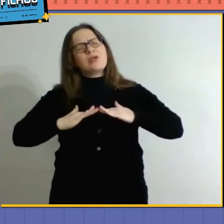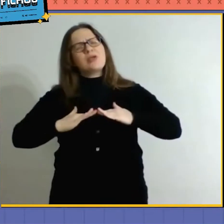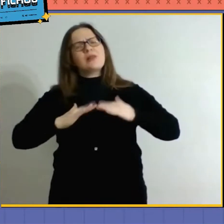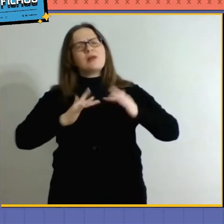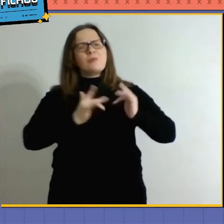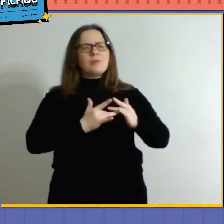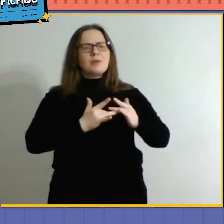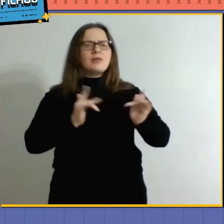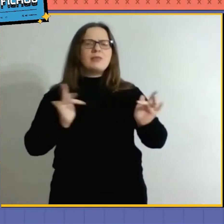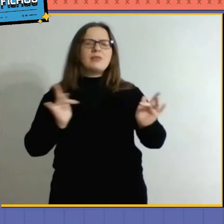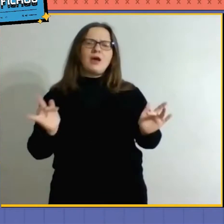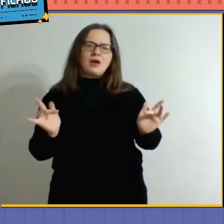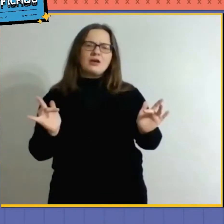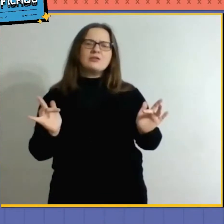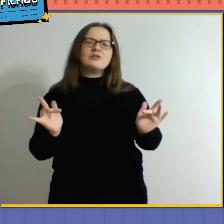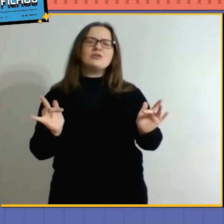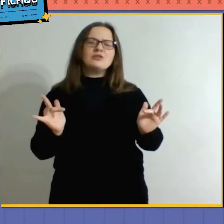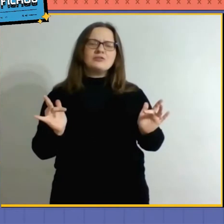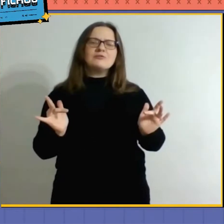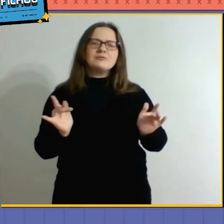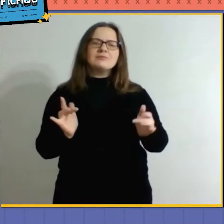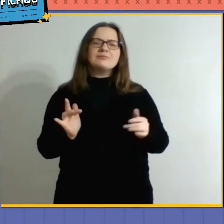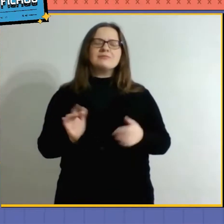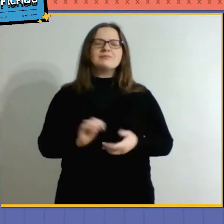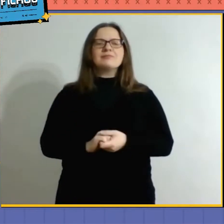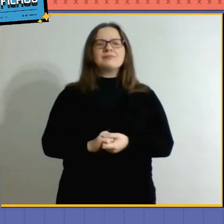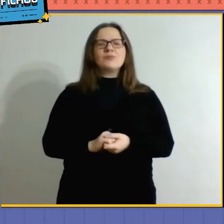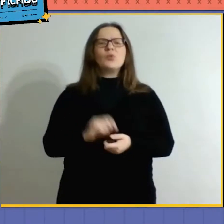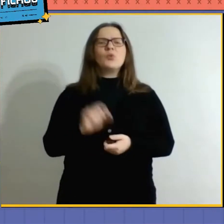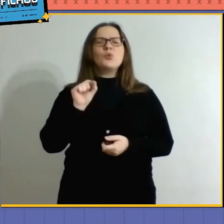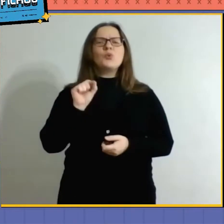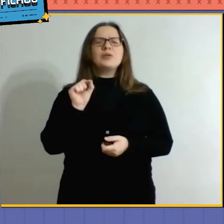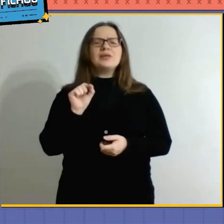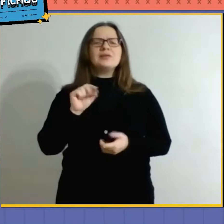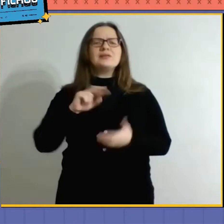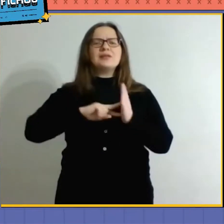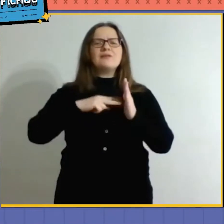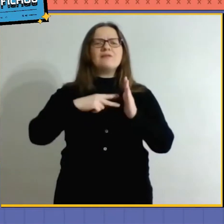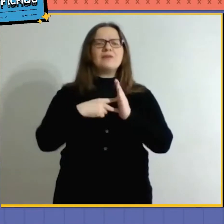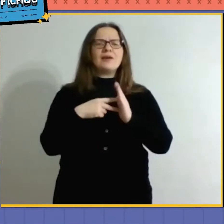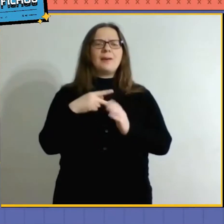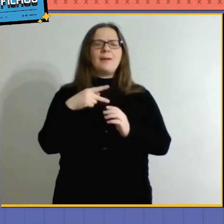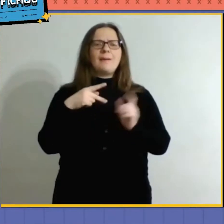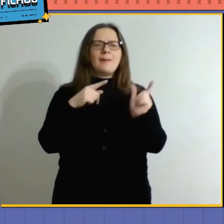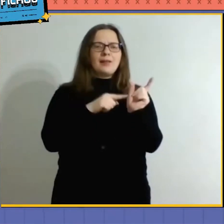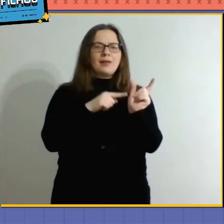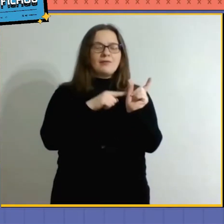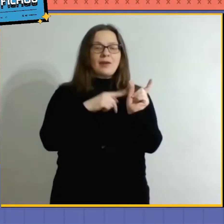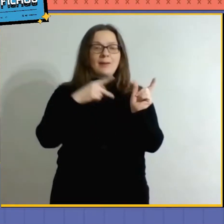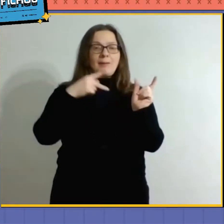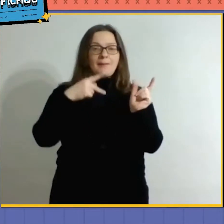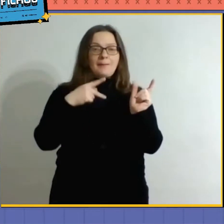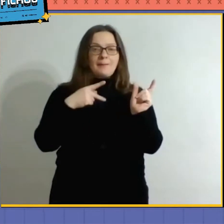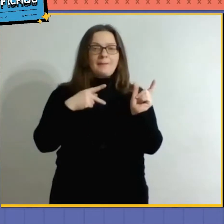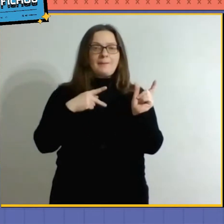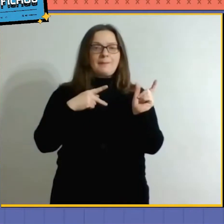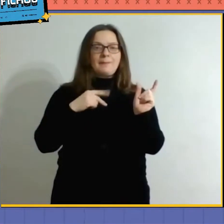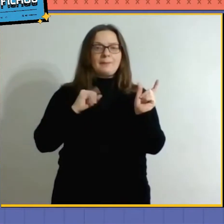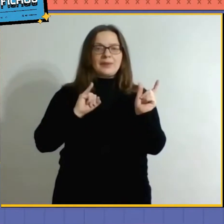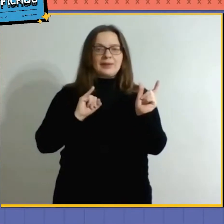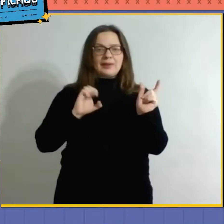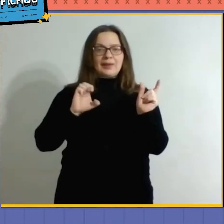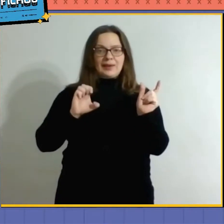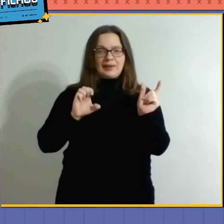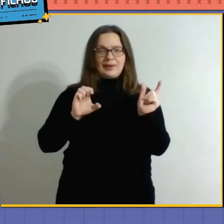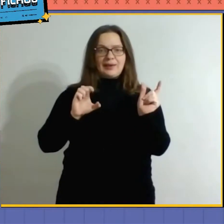aí adolescente eu faço uma pergunta para você o que é Piedade e a gente acha o conceito da palavra Piedade é tipo